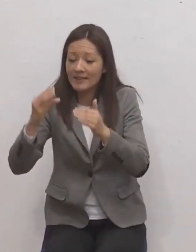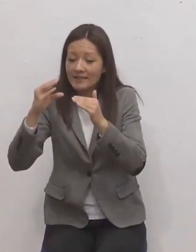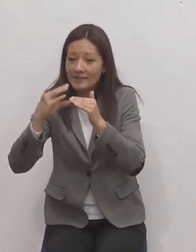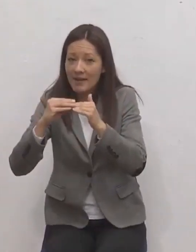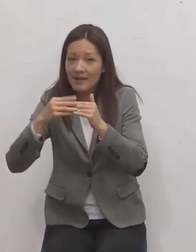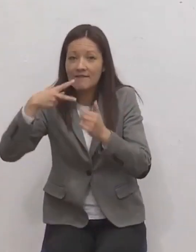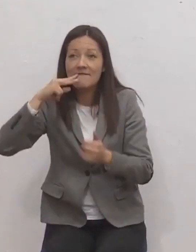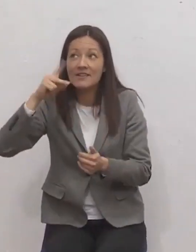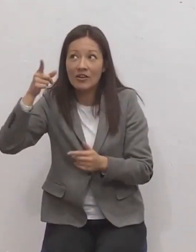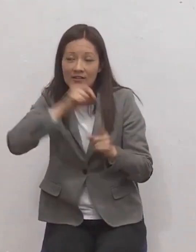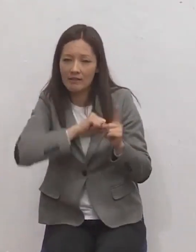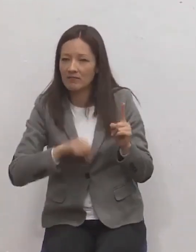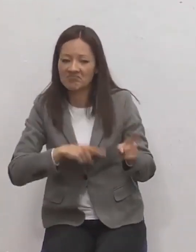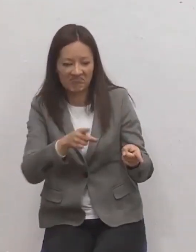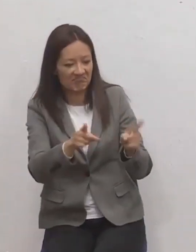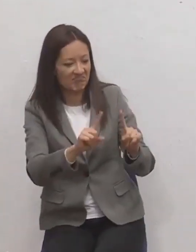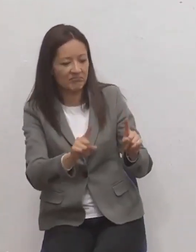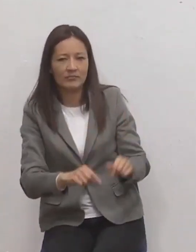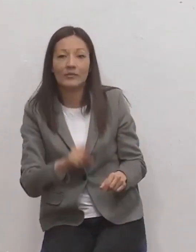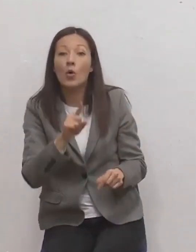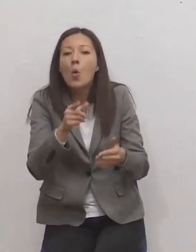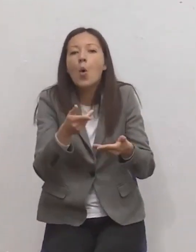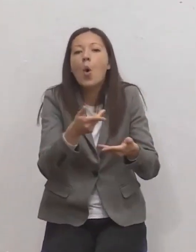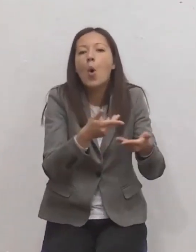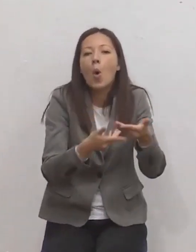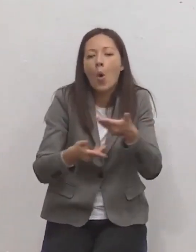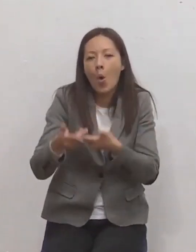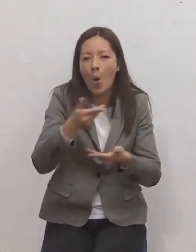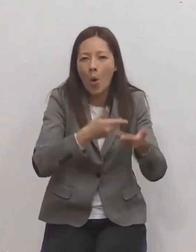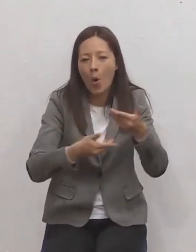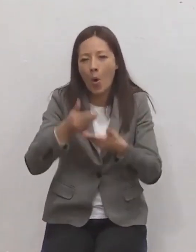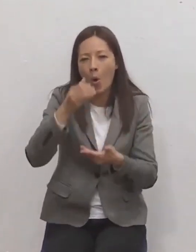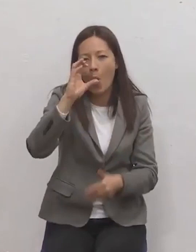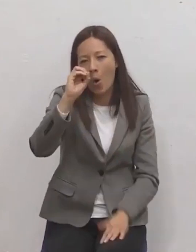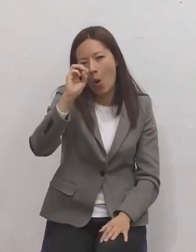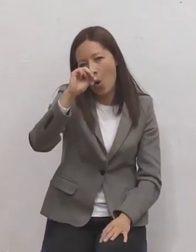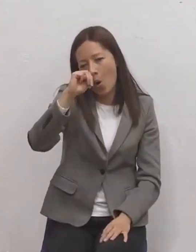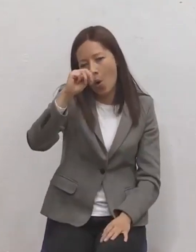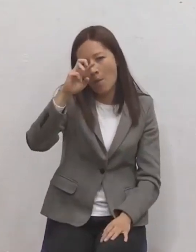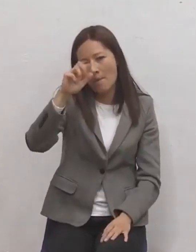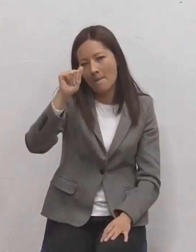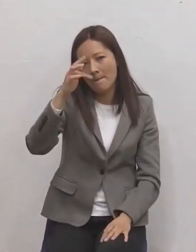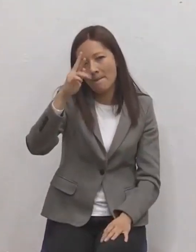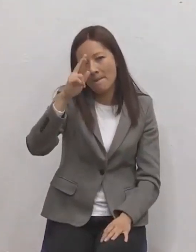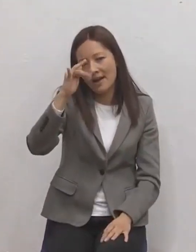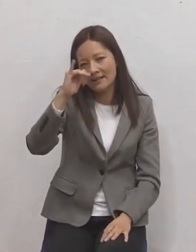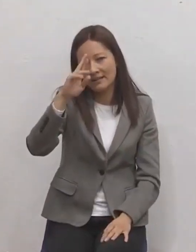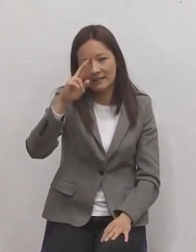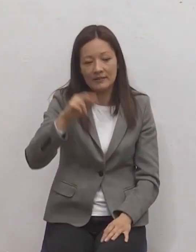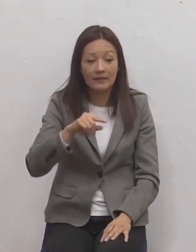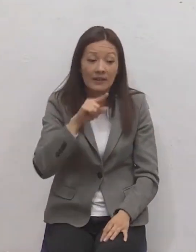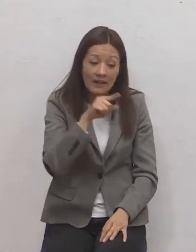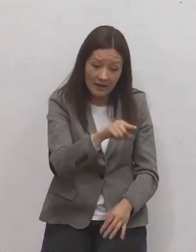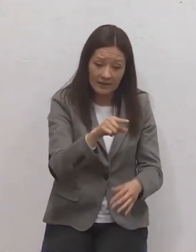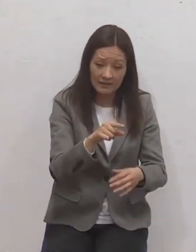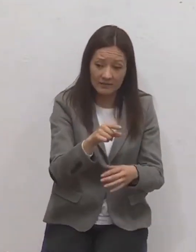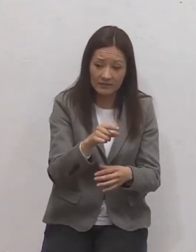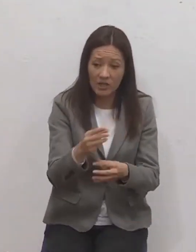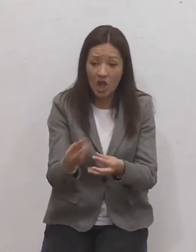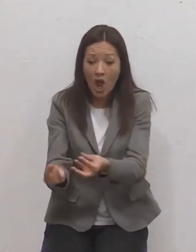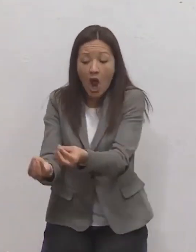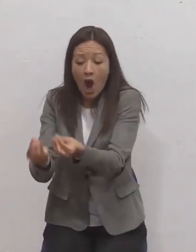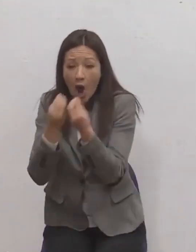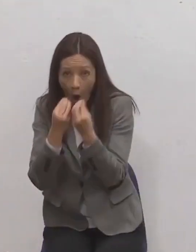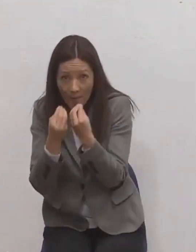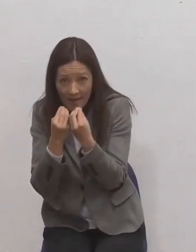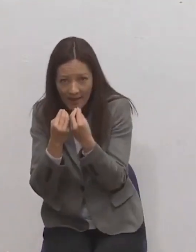comer, realizar un compartir, como dicen algunos cristianos, tener una comida no es la cena del Señor. Sino